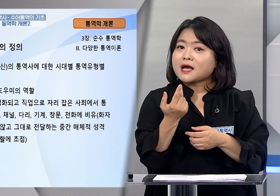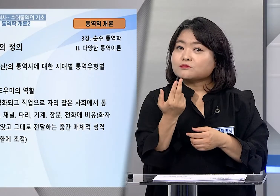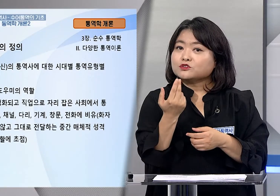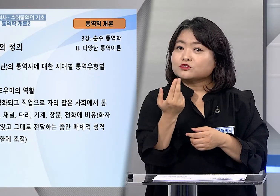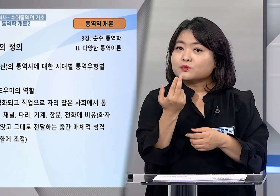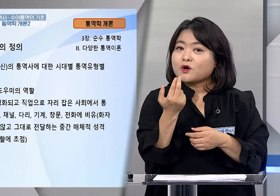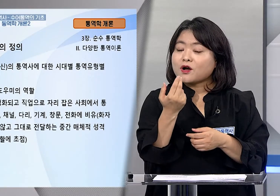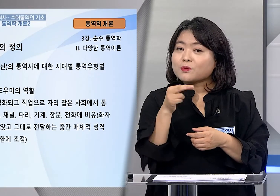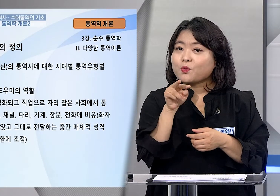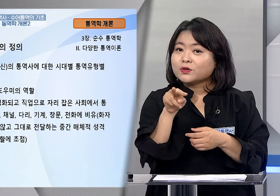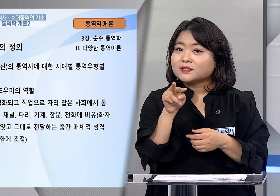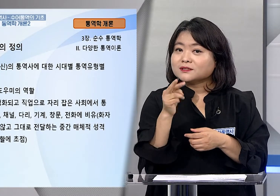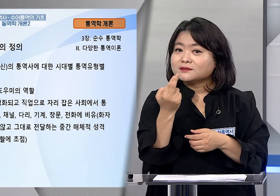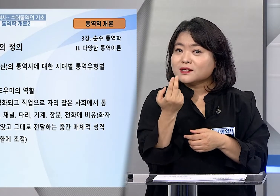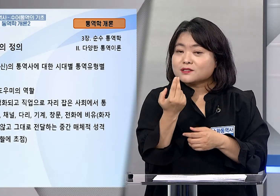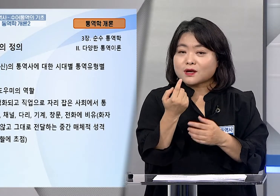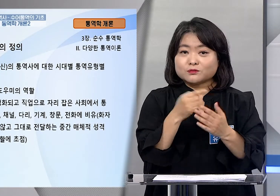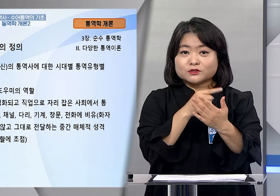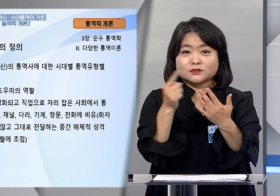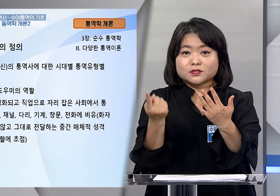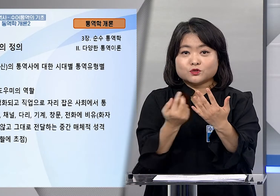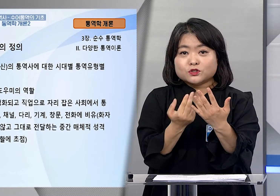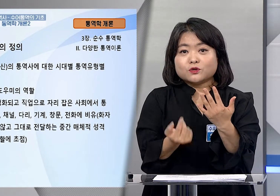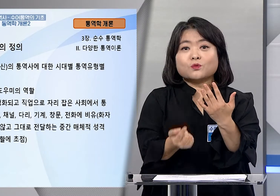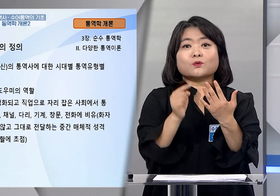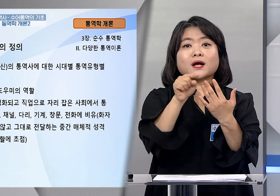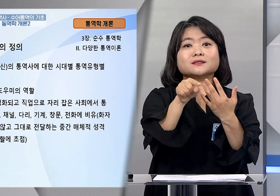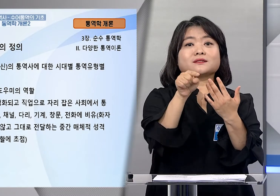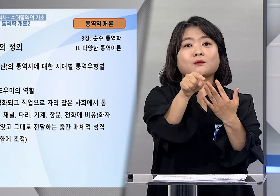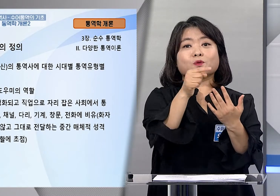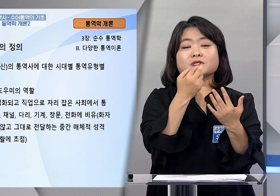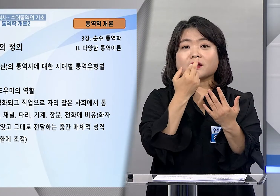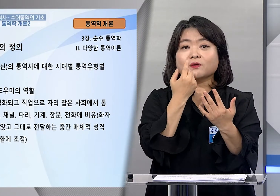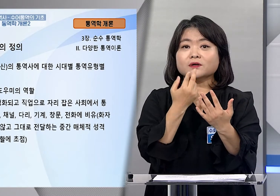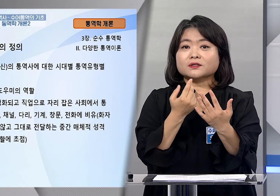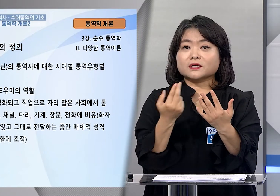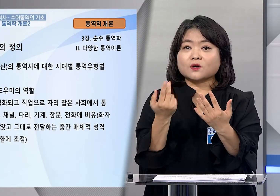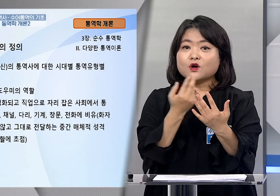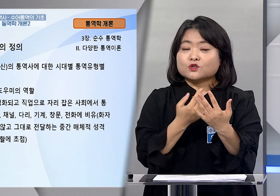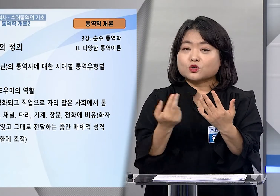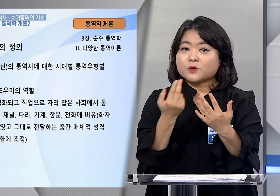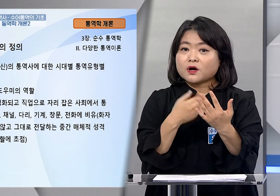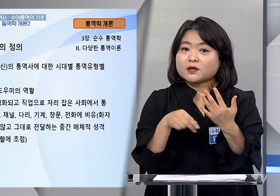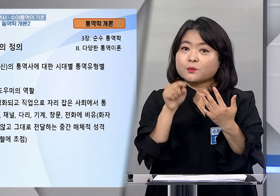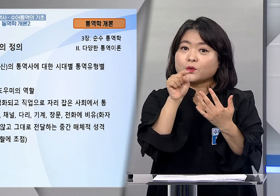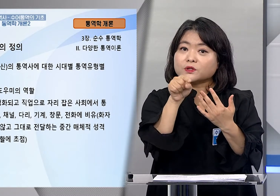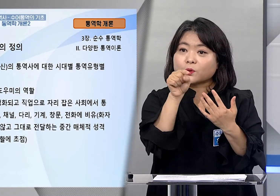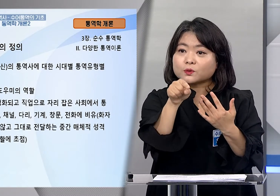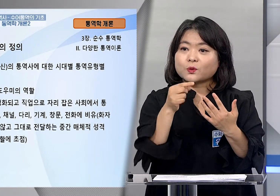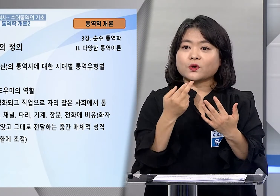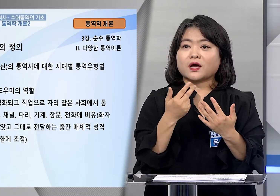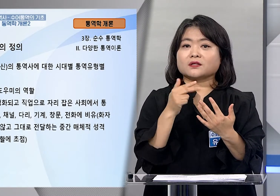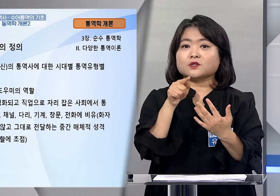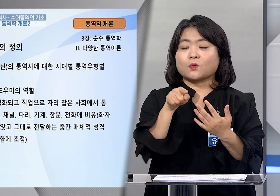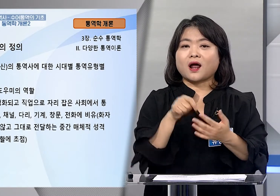창문 투명하게 보이는, 창문은 이 유리 너머로 바깥이 다 보이잖아요. 그래서 투명하게 보이도록 통역하라는 역할,